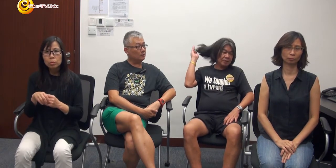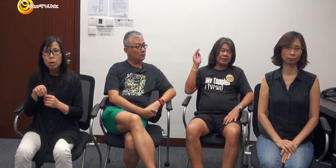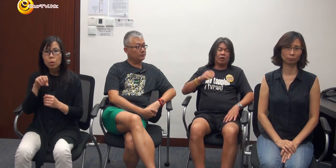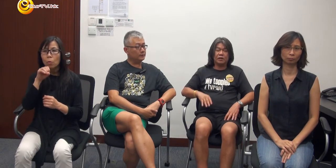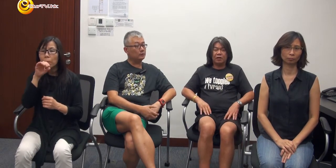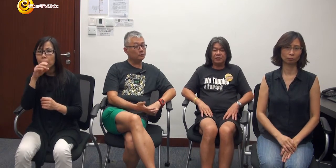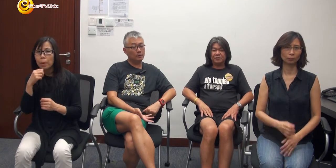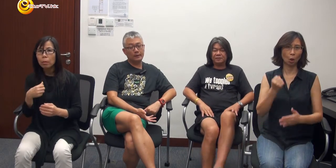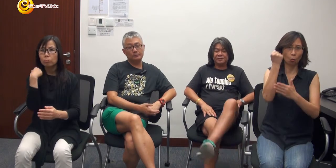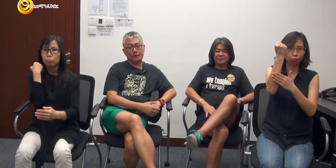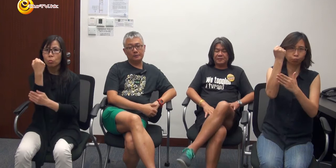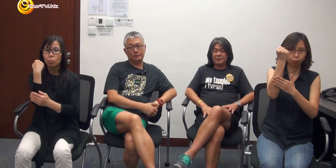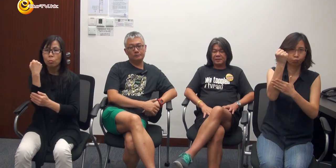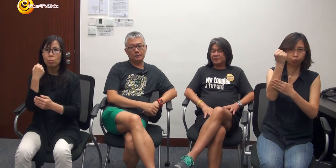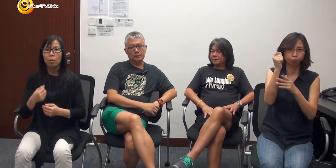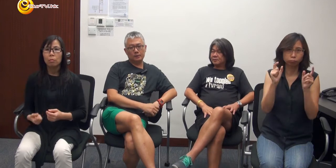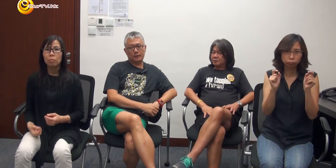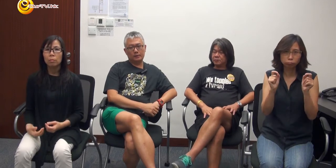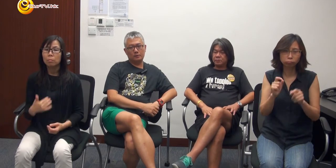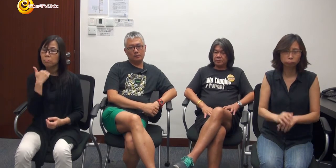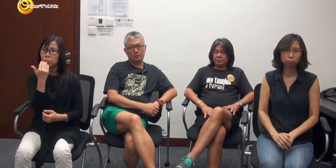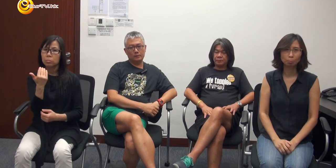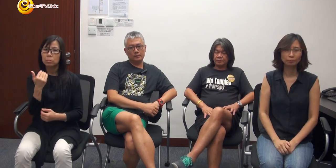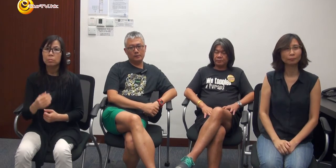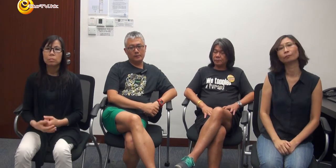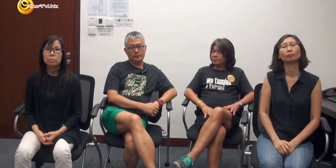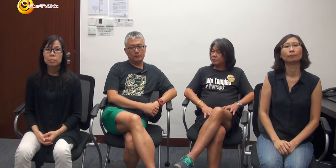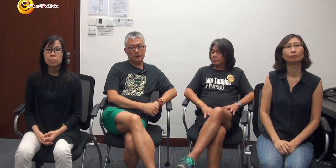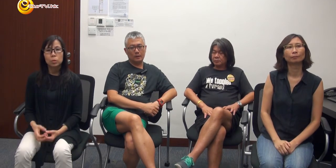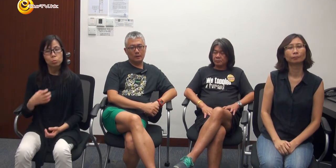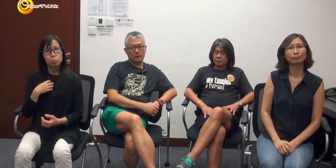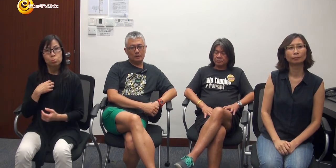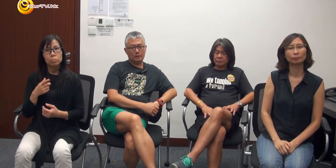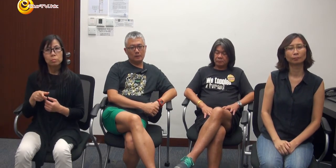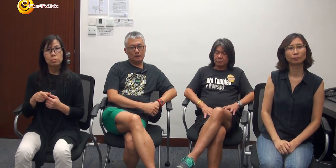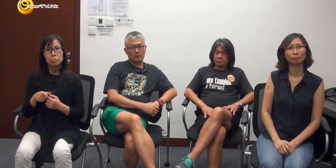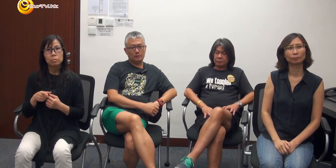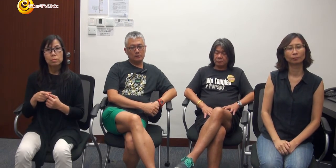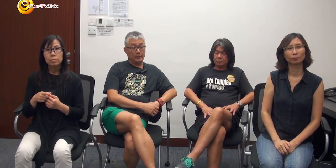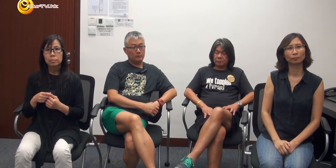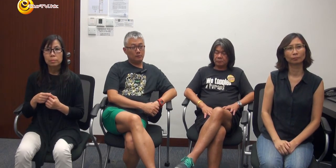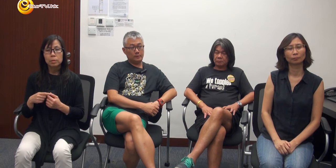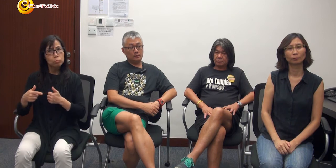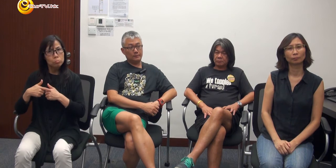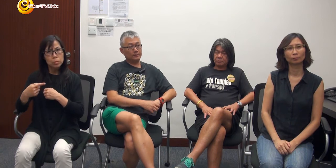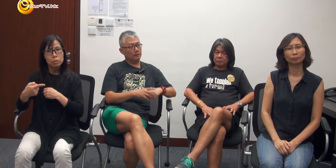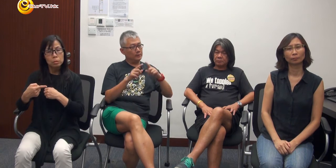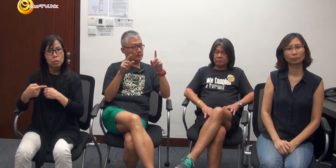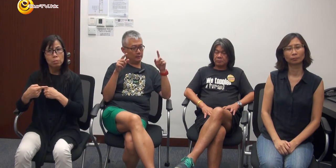肢體動作啦咁樣。咁但係我會覺得一樣嘢就係話， 第一要清楚今晚整個議程、